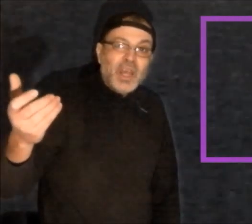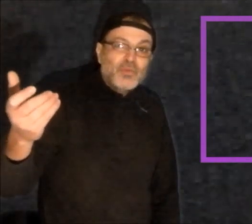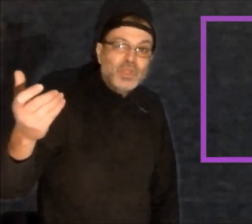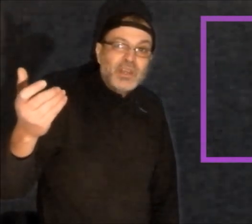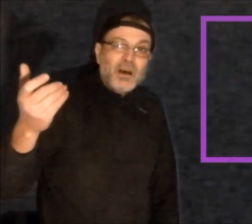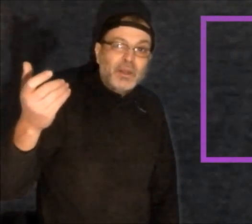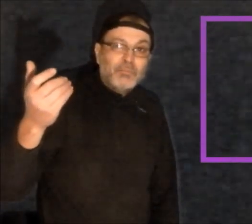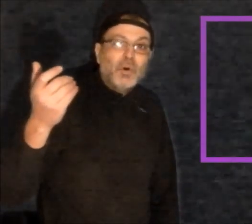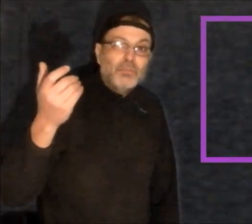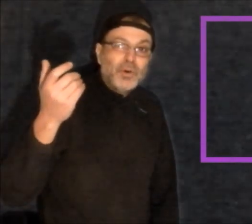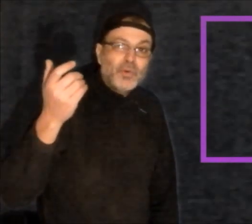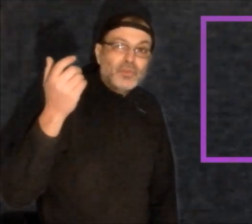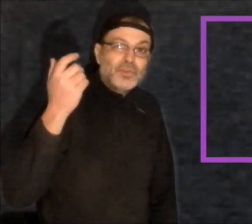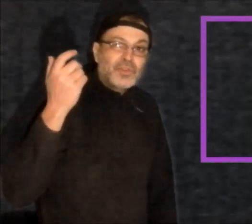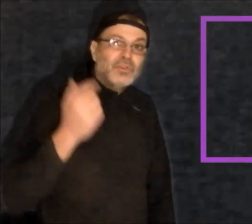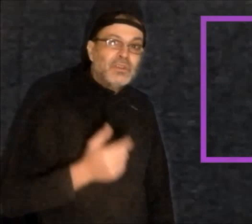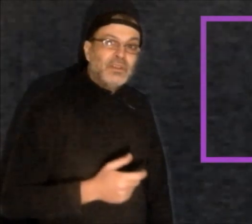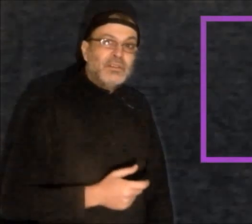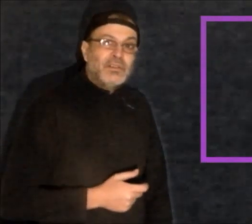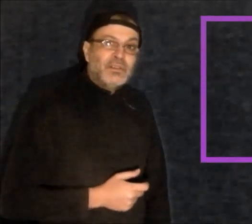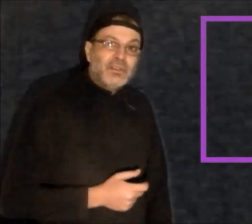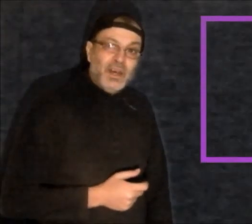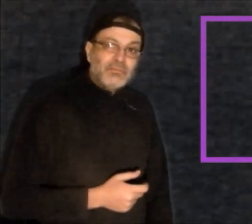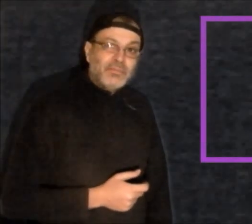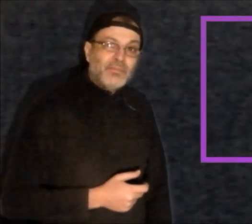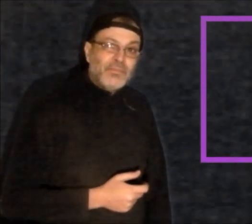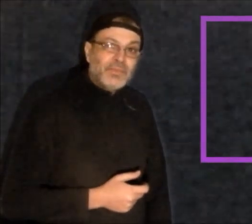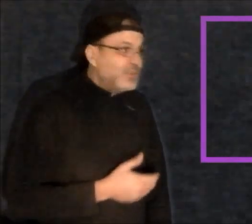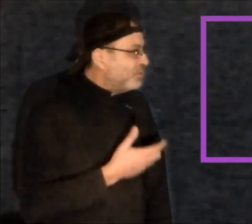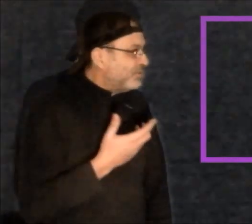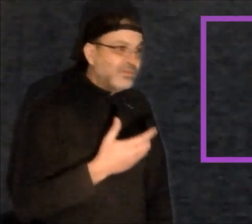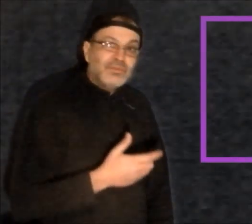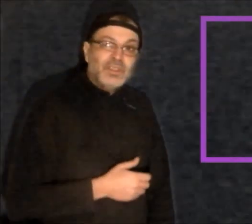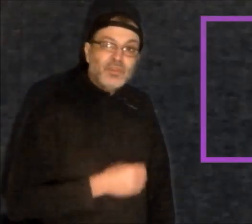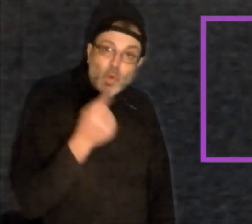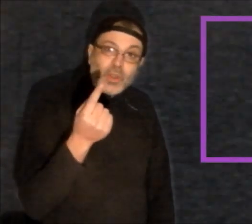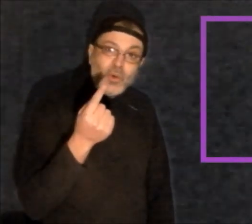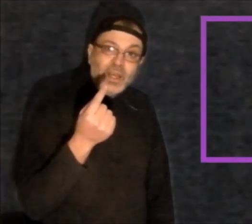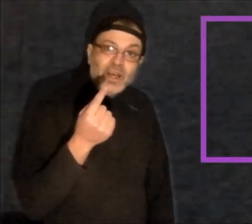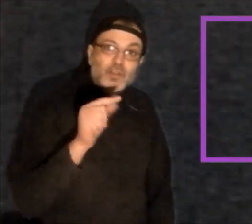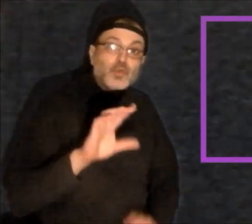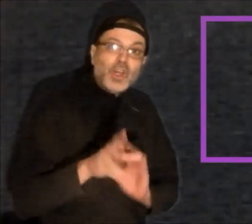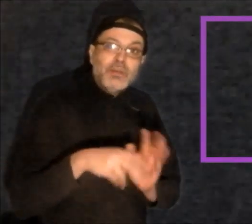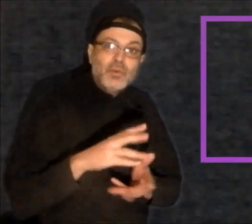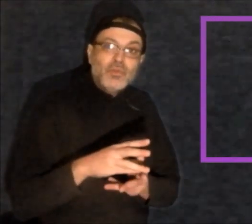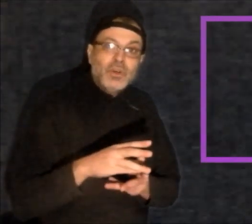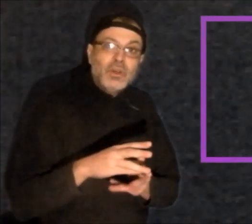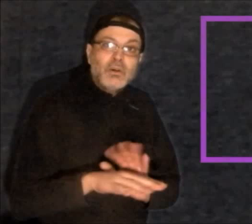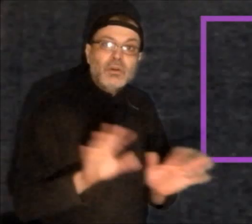خبر أسود يا خبر بونبون روز. نعم شوف نقطة واحدة تقلب